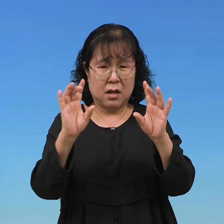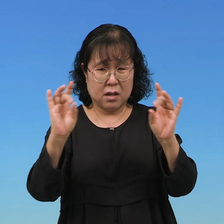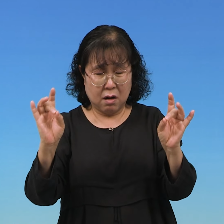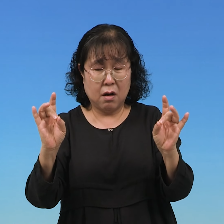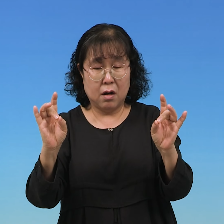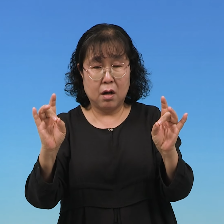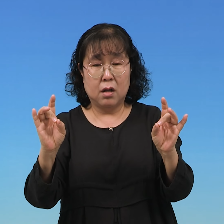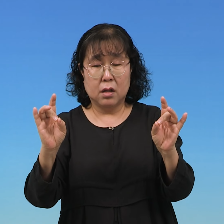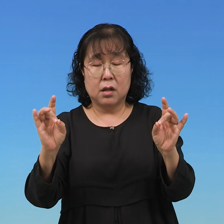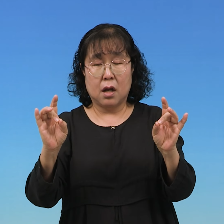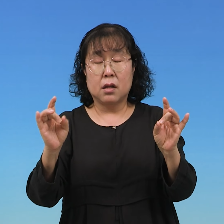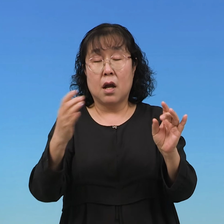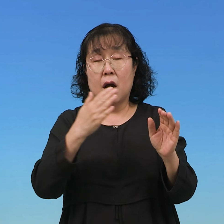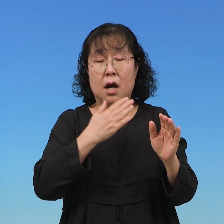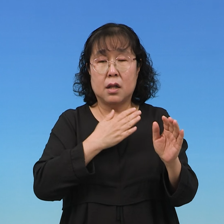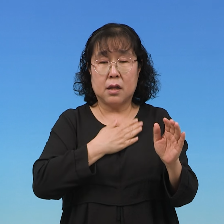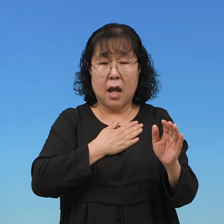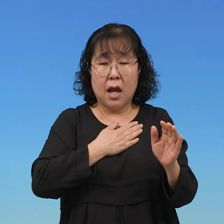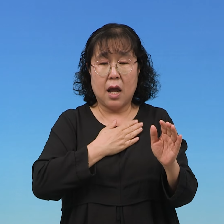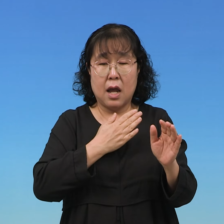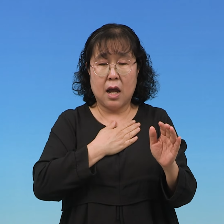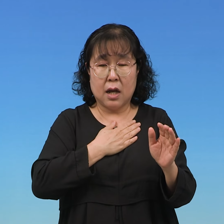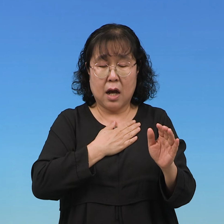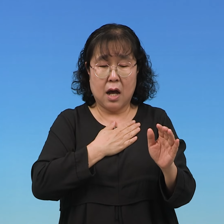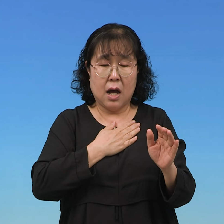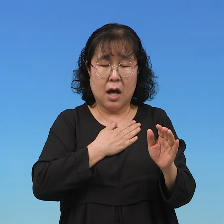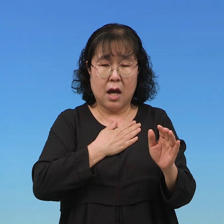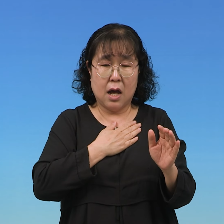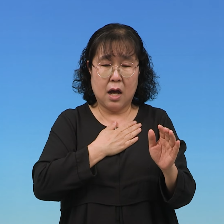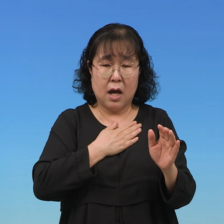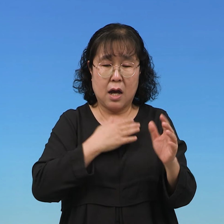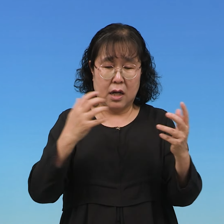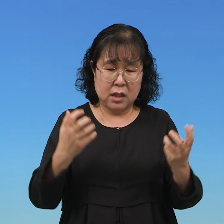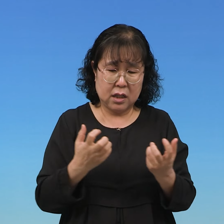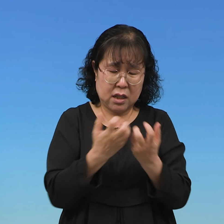목마른 것을 내가